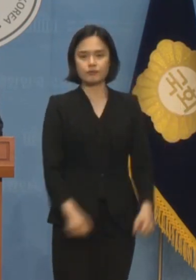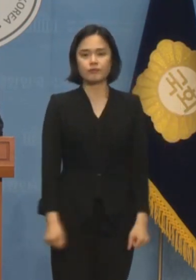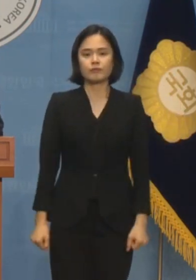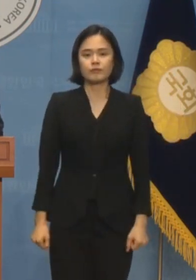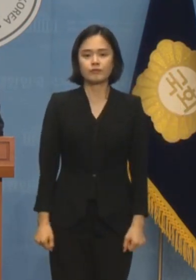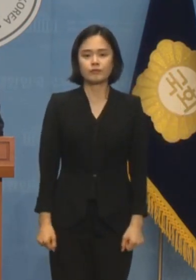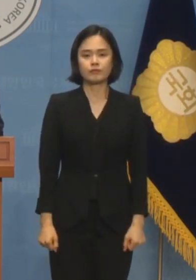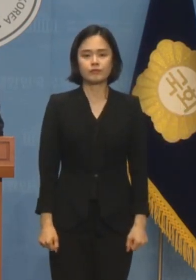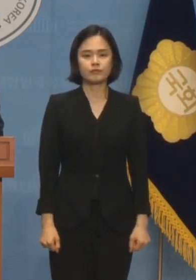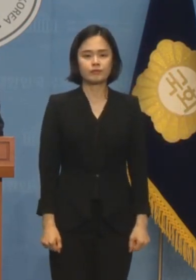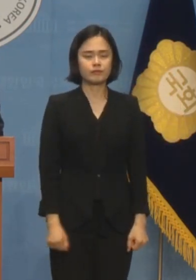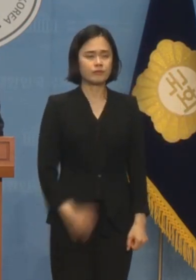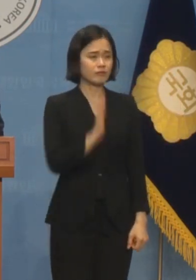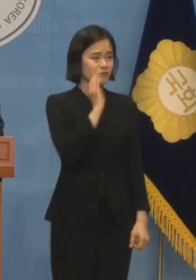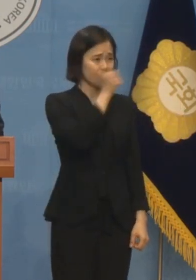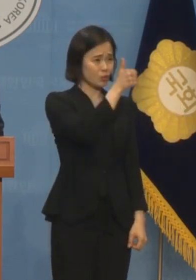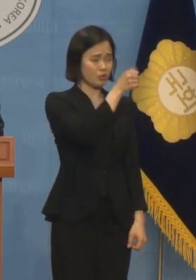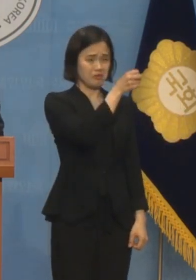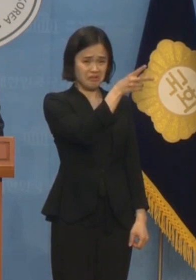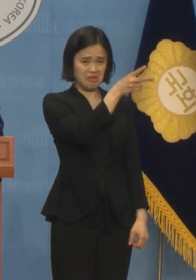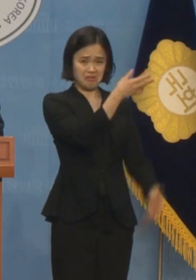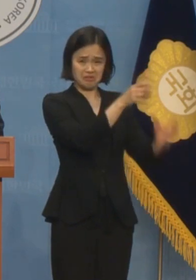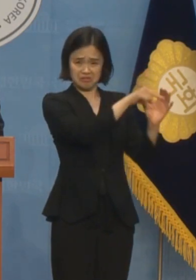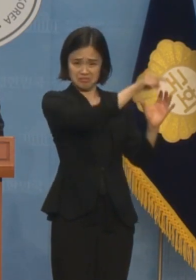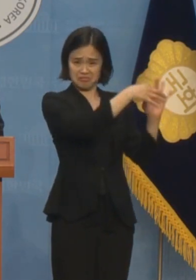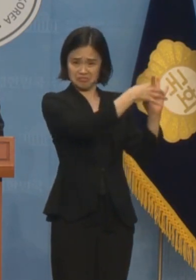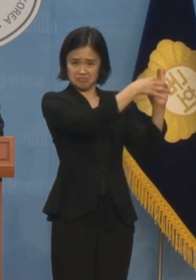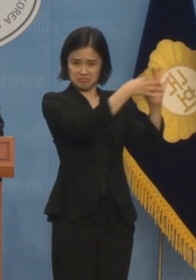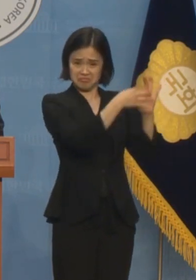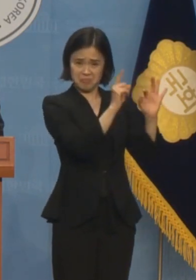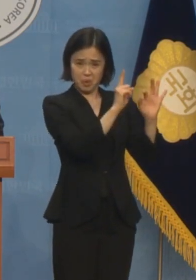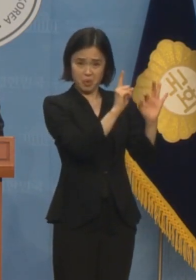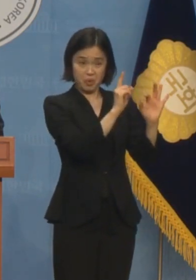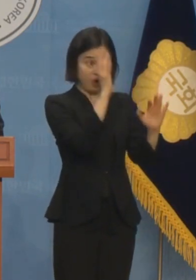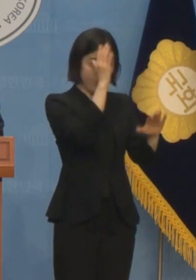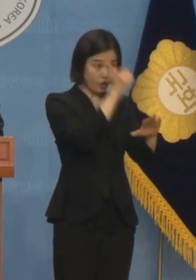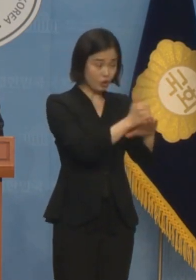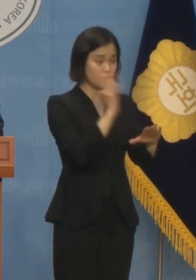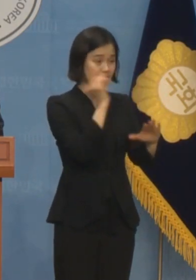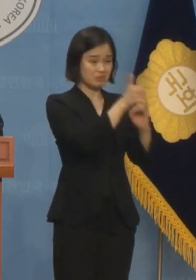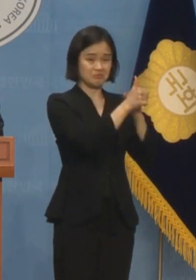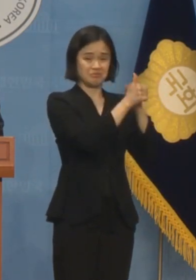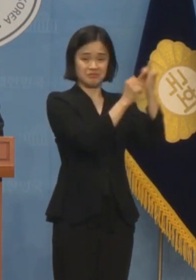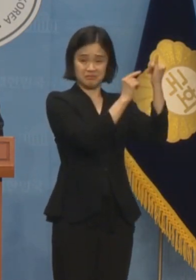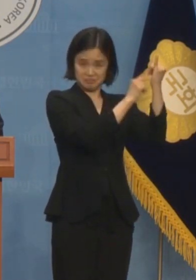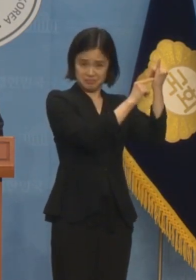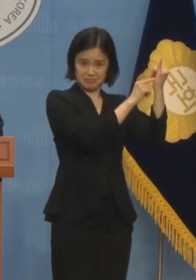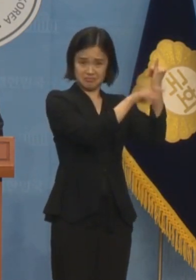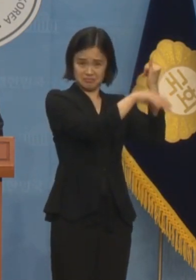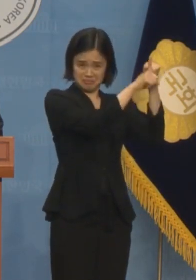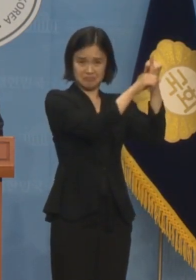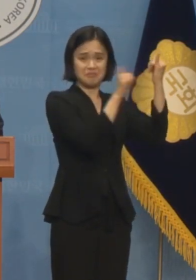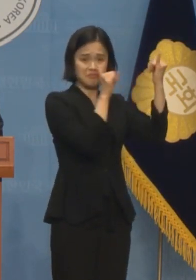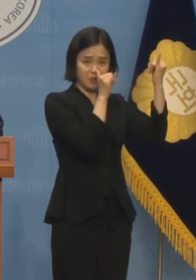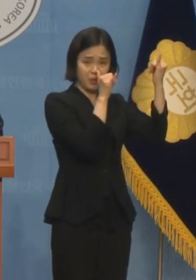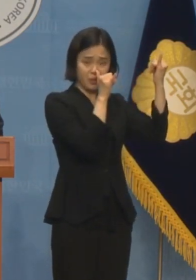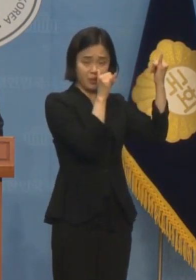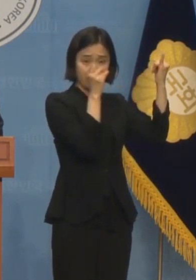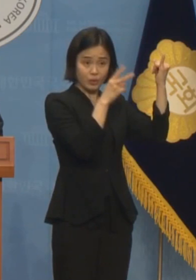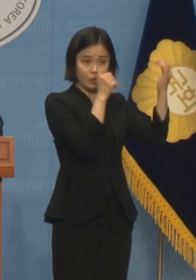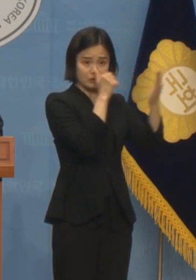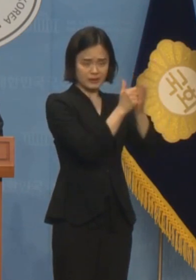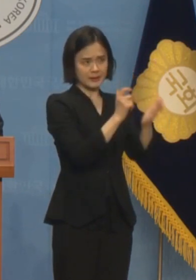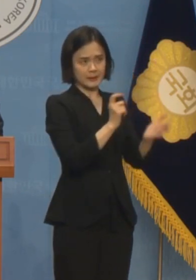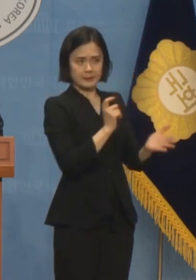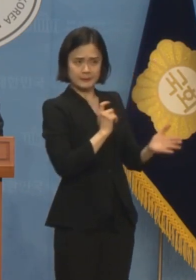만사 여통, 대통령실의 만사는 김건희 여사로 통하고 꼬꼬무여 꼬리에 꼬리를 무는